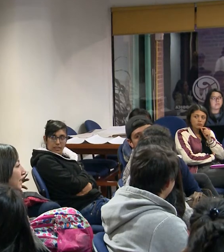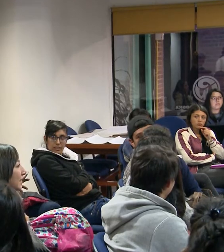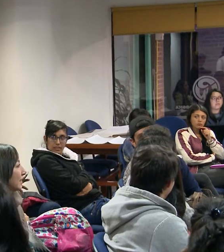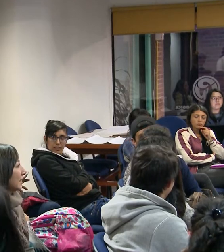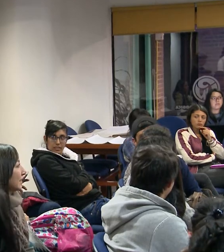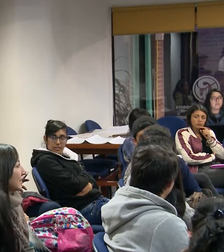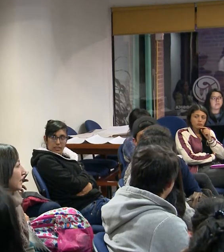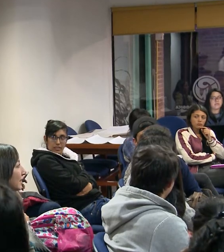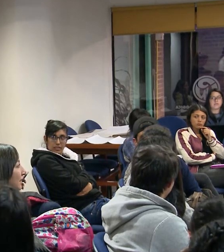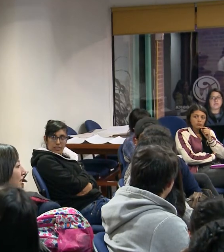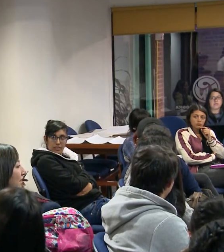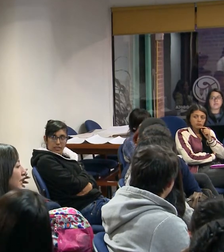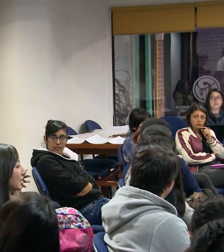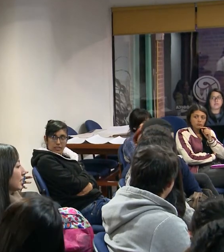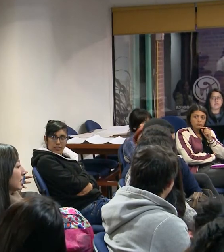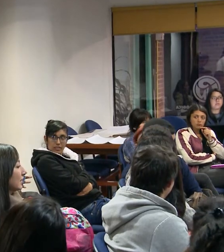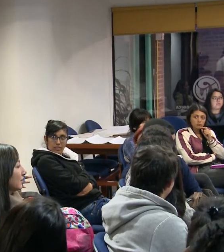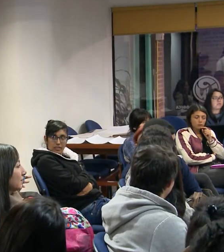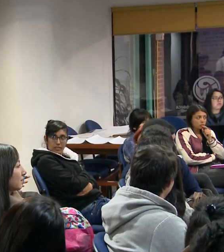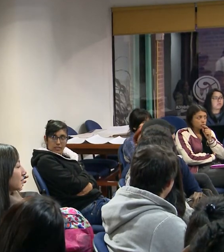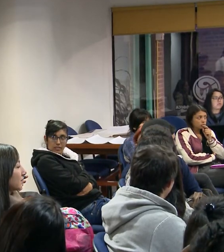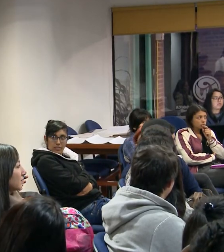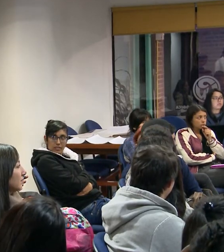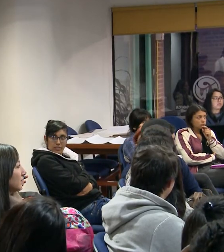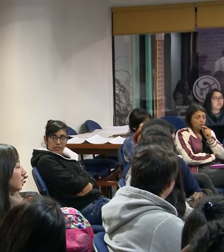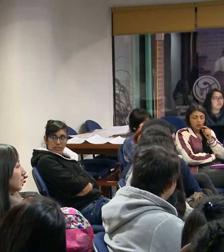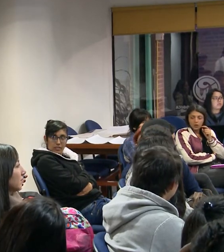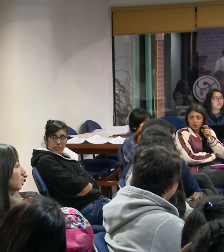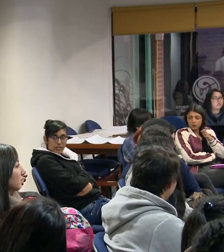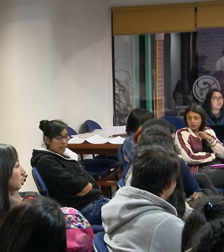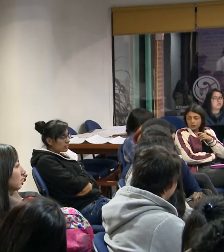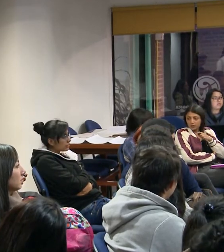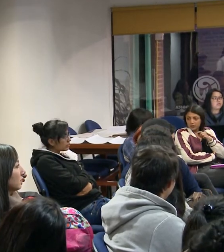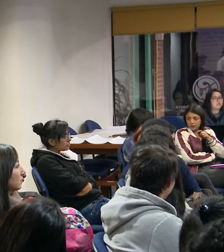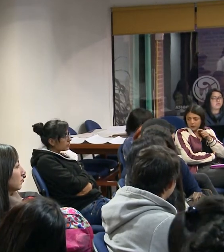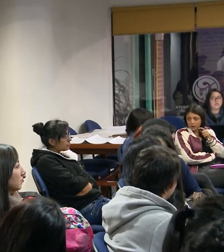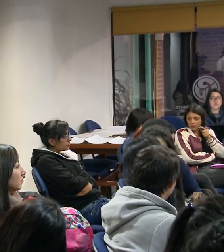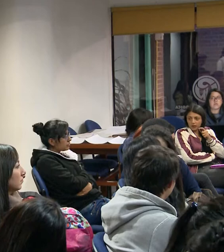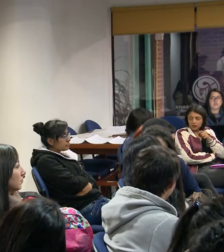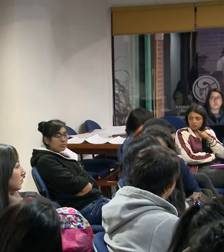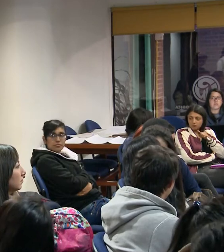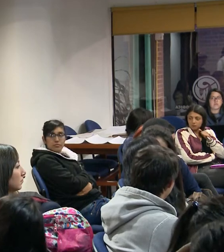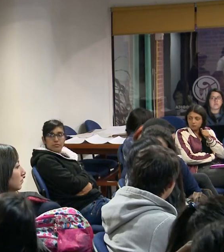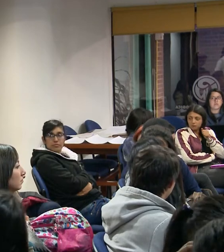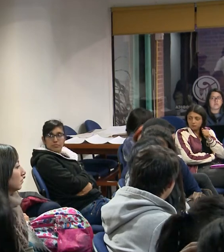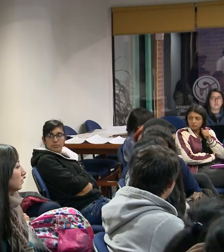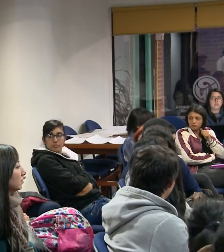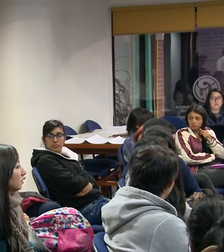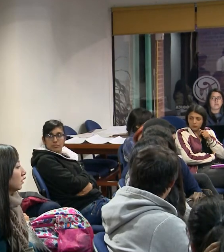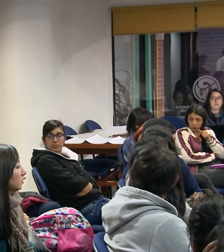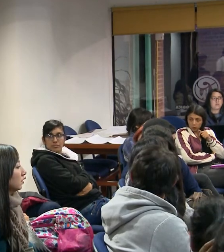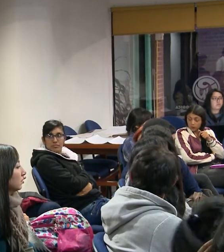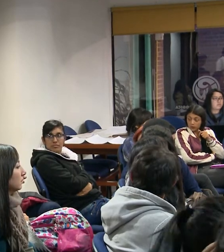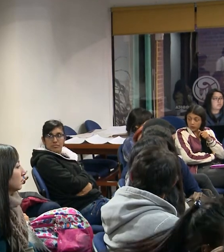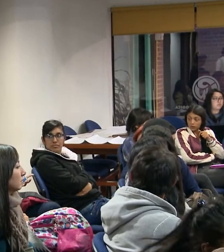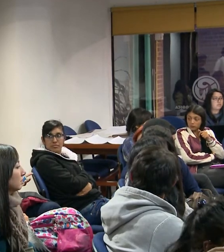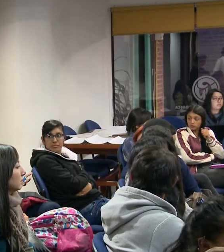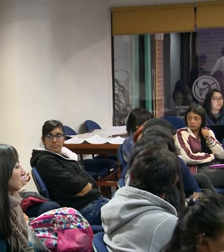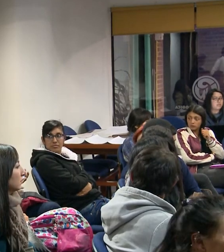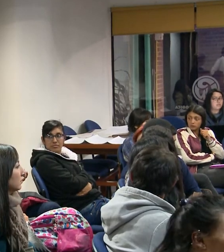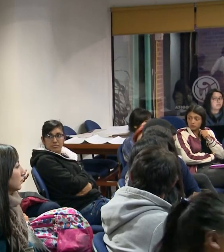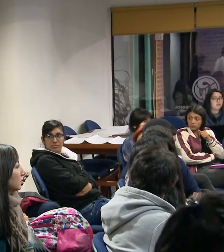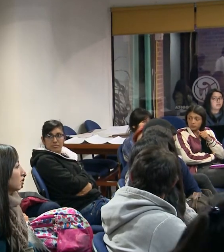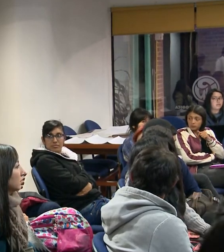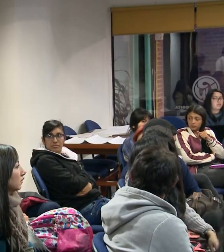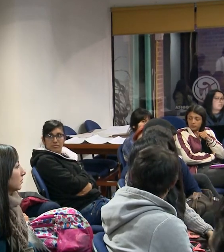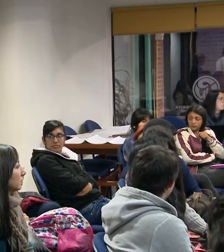la articularon desde Constitución del Sujeto y Pedagogía y Didácticas. Yo, digamos que me siento gratamente sorprendida